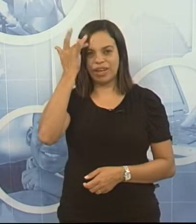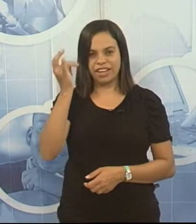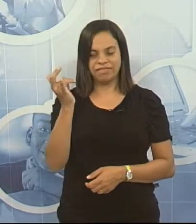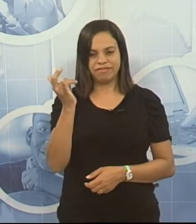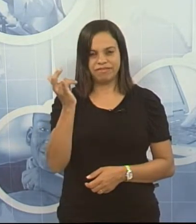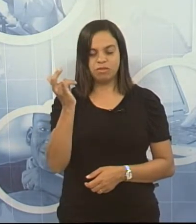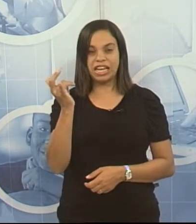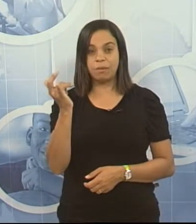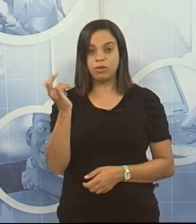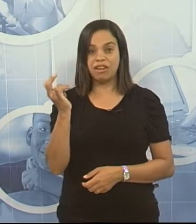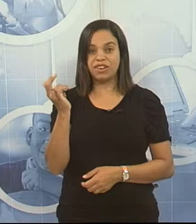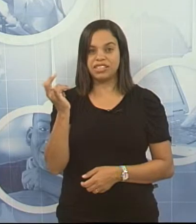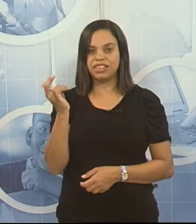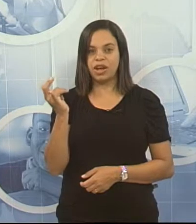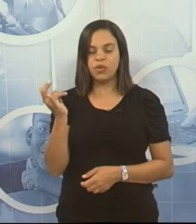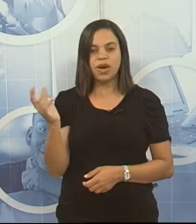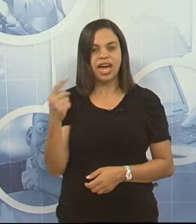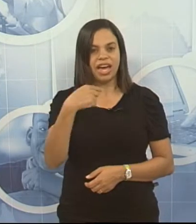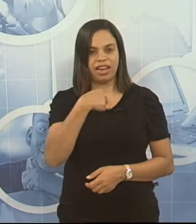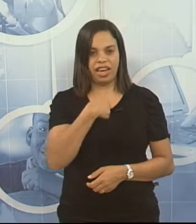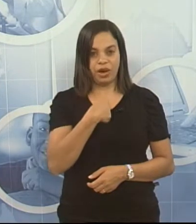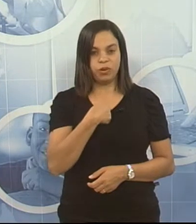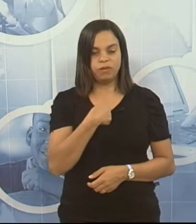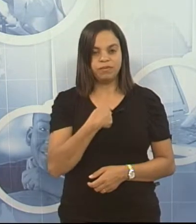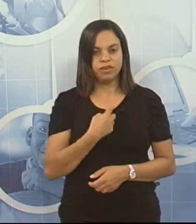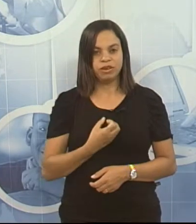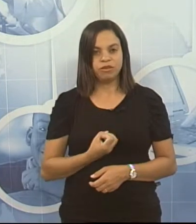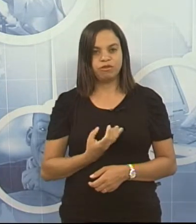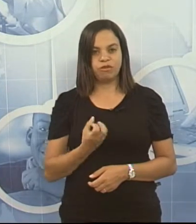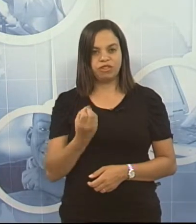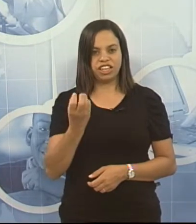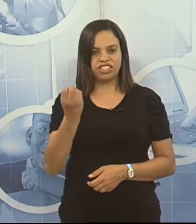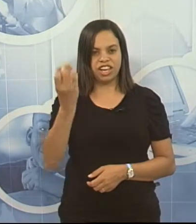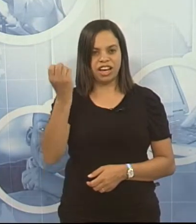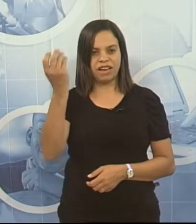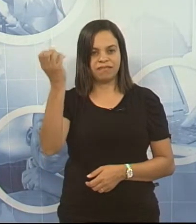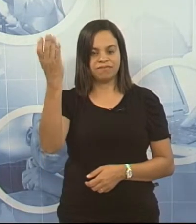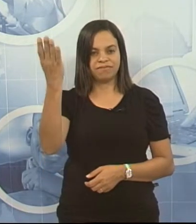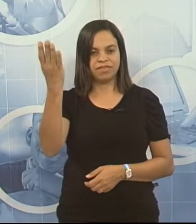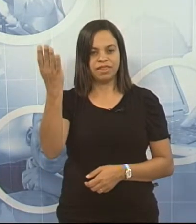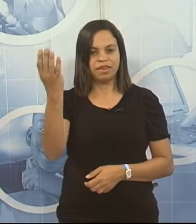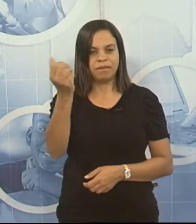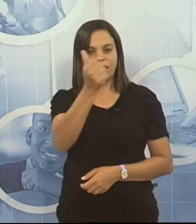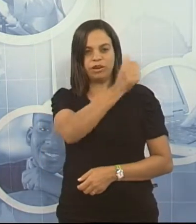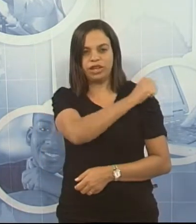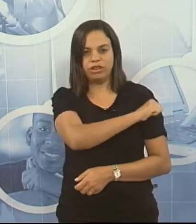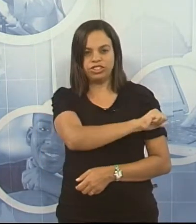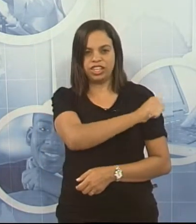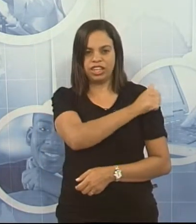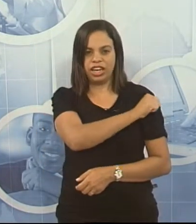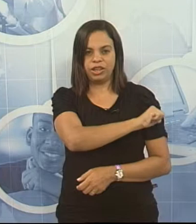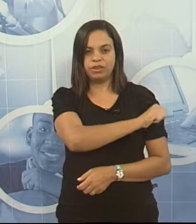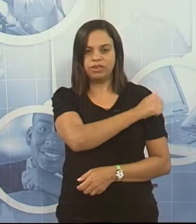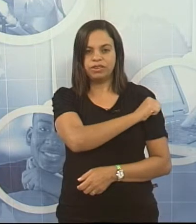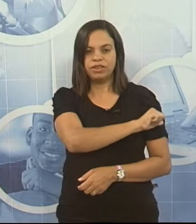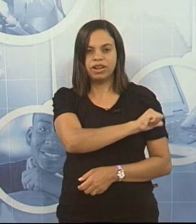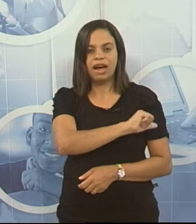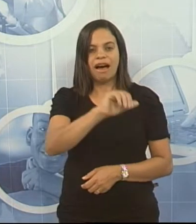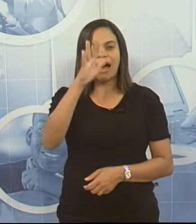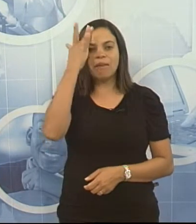Amanhã. Vamos recapitular a frase, então? Eu vou viajar para o Rio de Janeiro